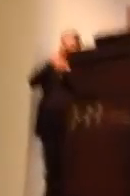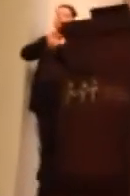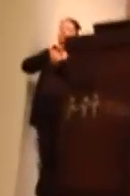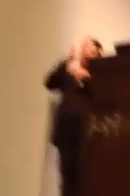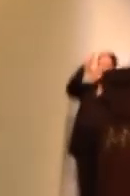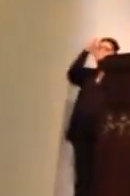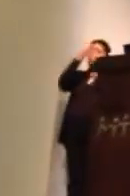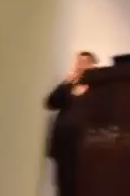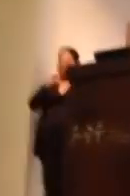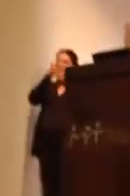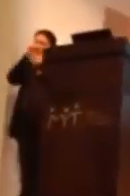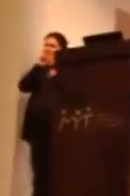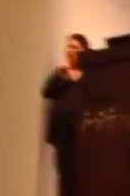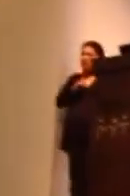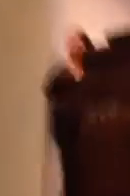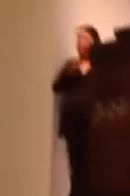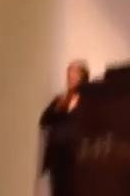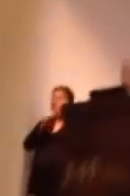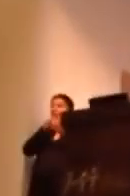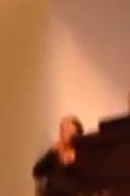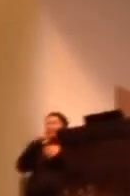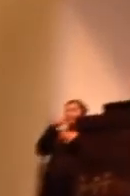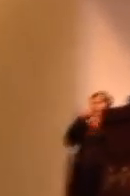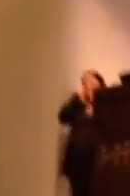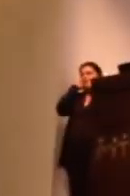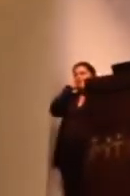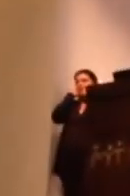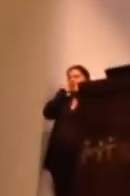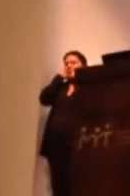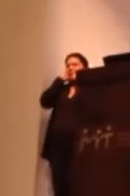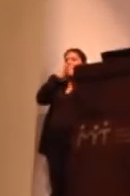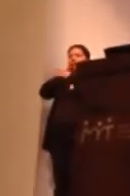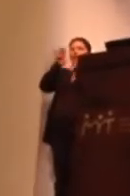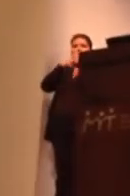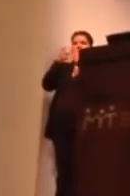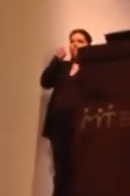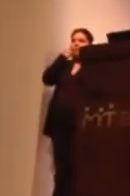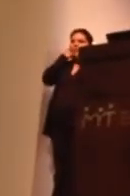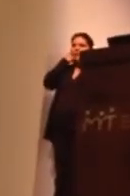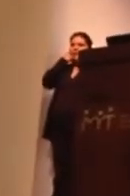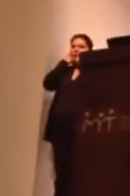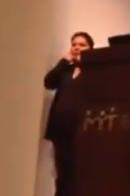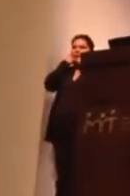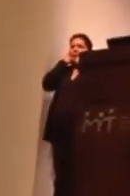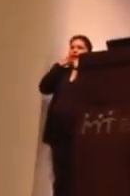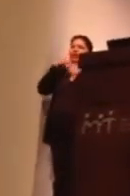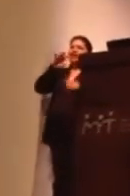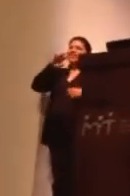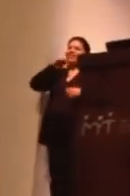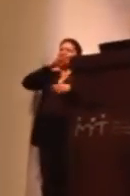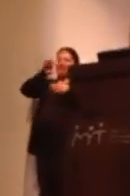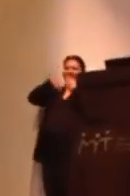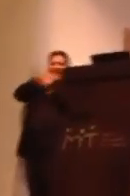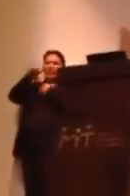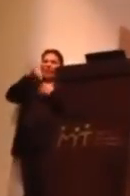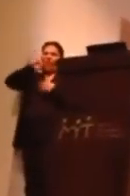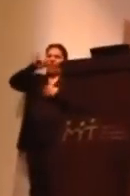misma información todo el tiempo, después de los 20 minutos todo el mundo está en estado jeta.